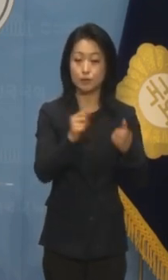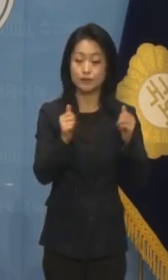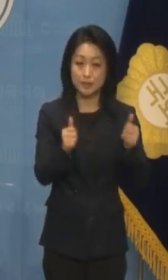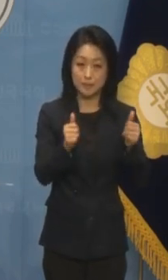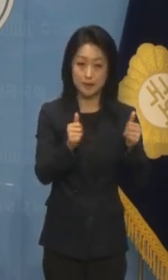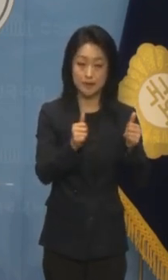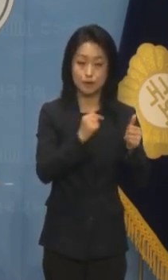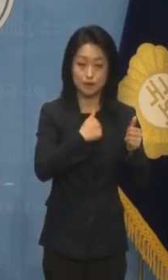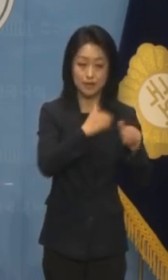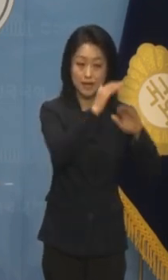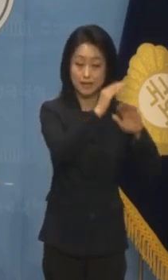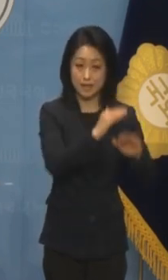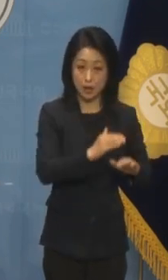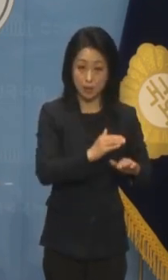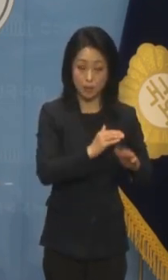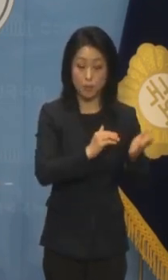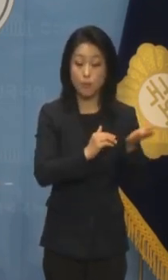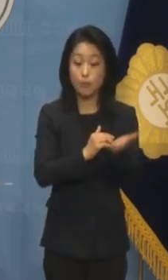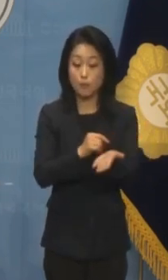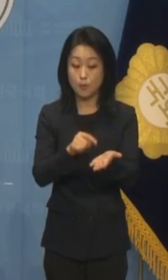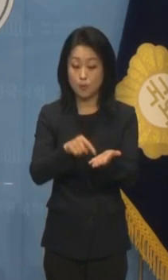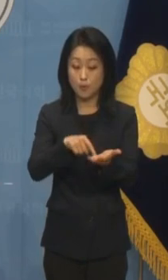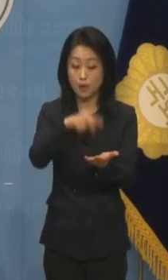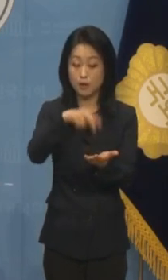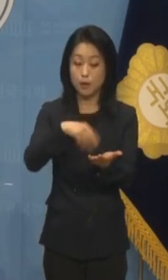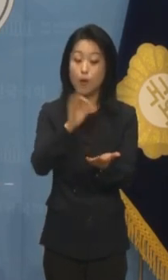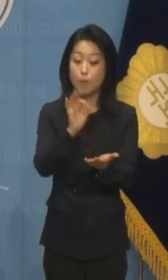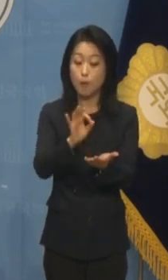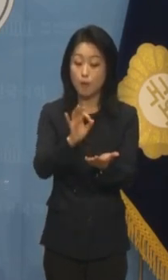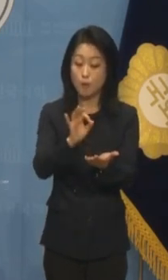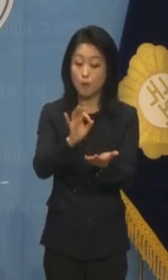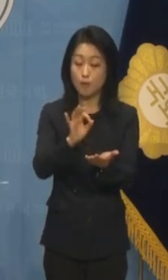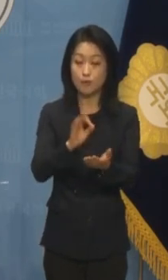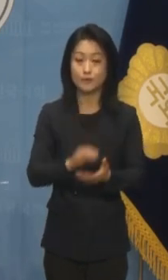주장했던 거, 그걸 보면 제가 또 그걸 이거야 되더라.